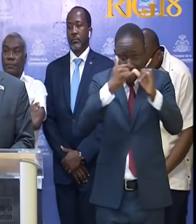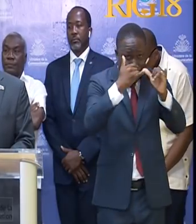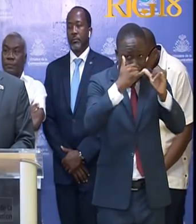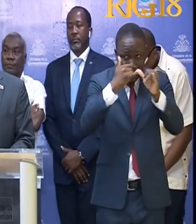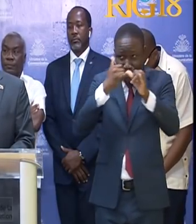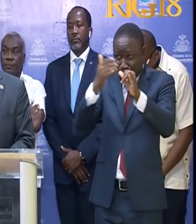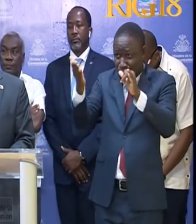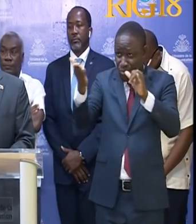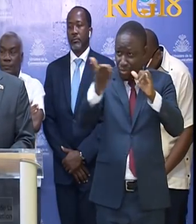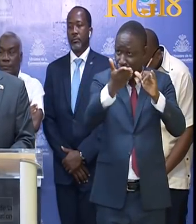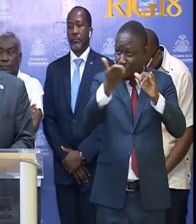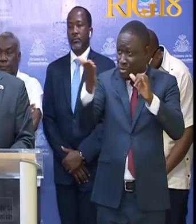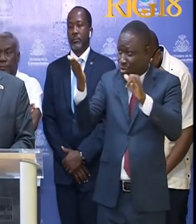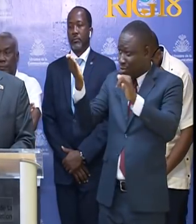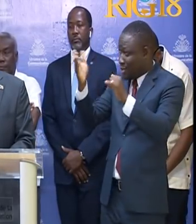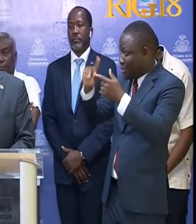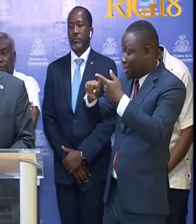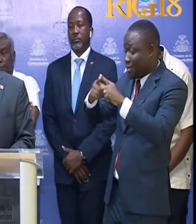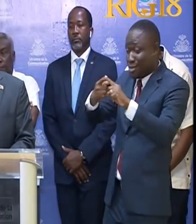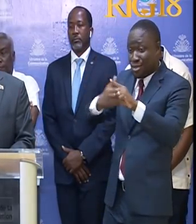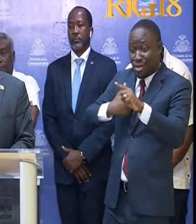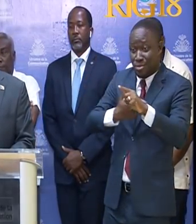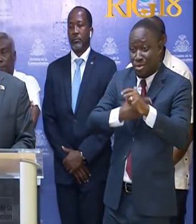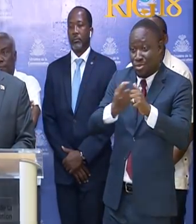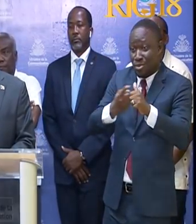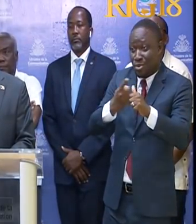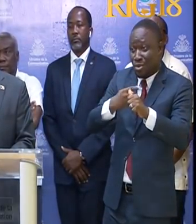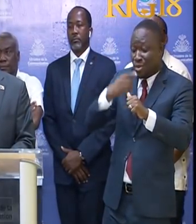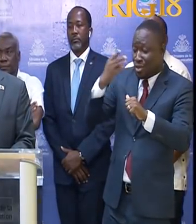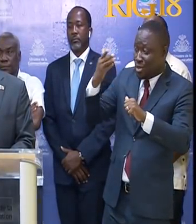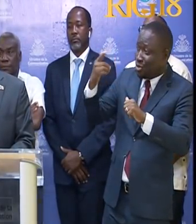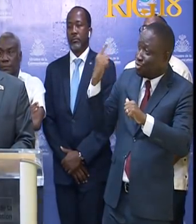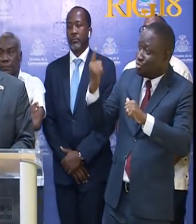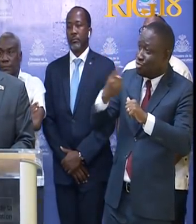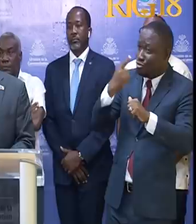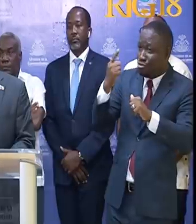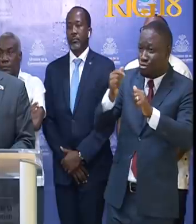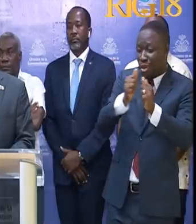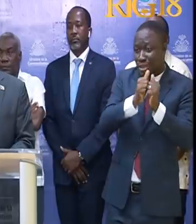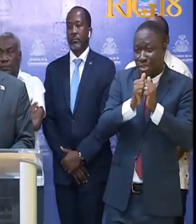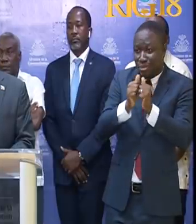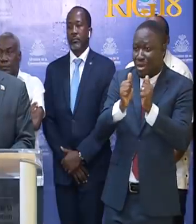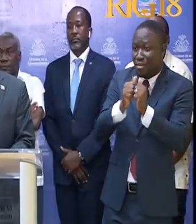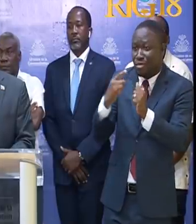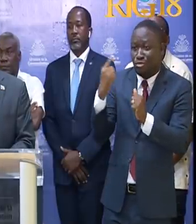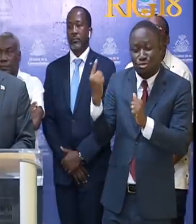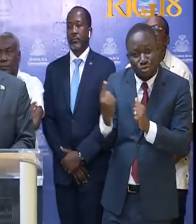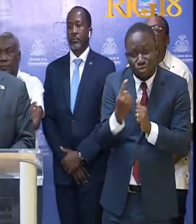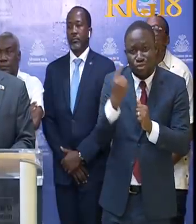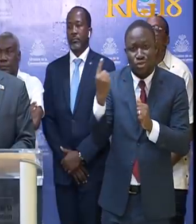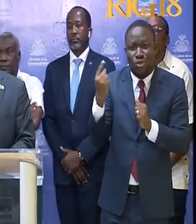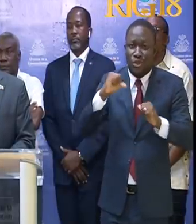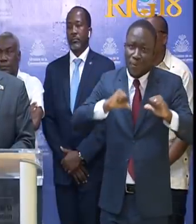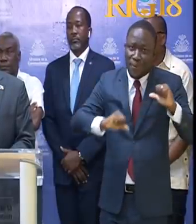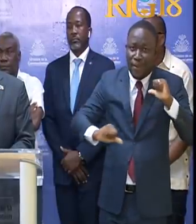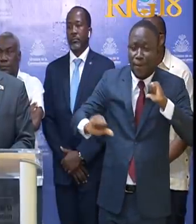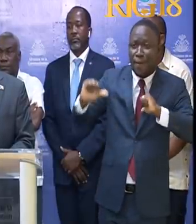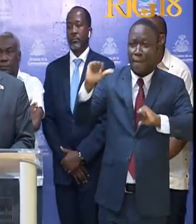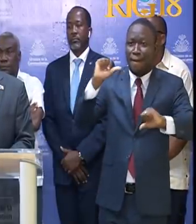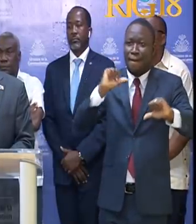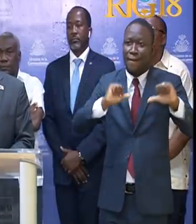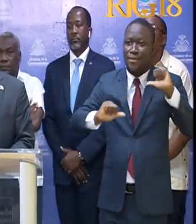privilégié, et à l'inviter à nous accompagner comme toujours dans cette action